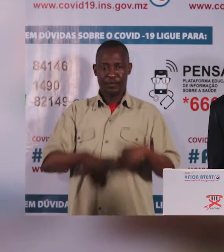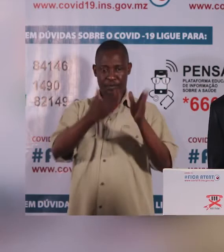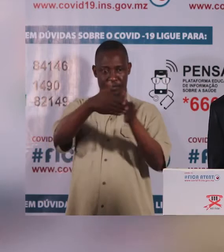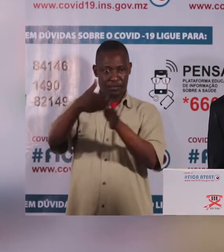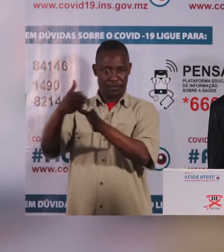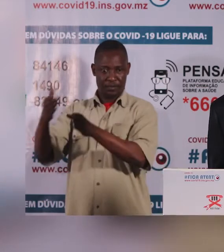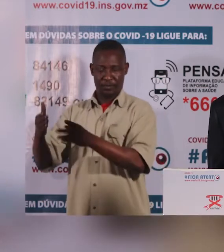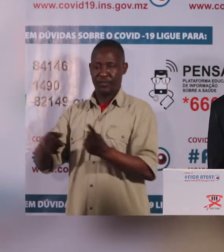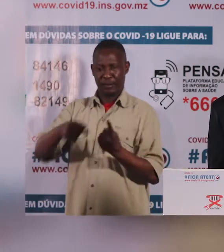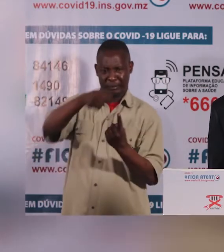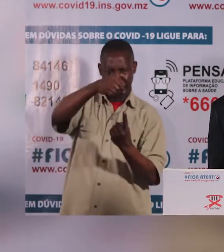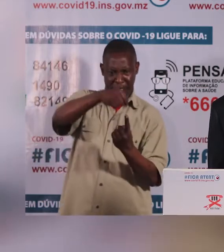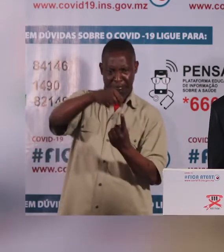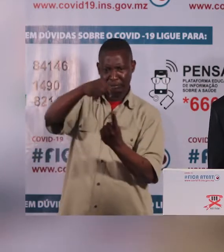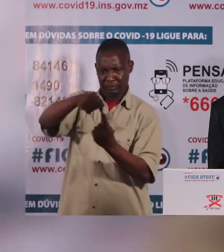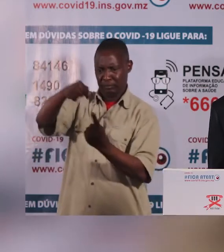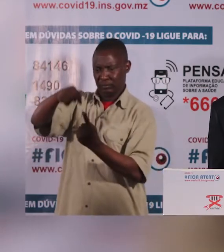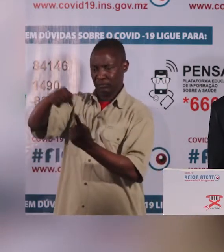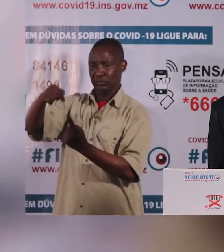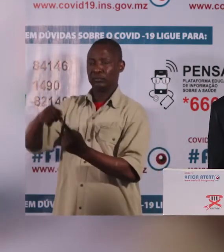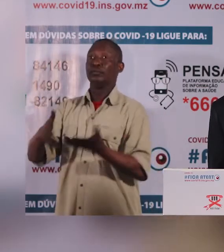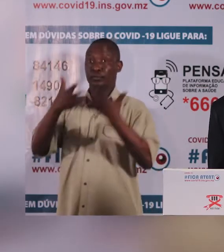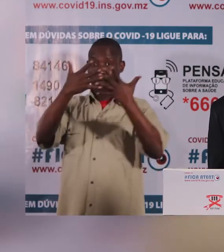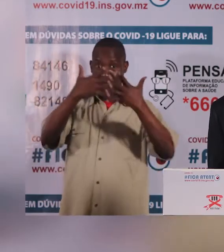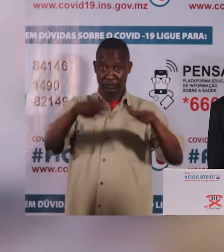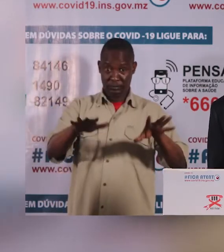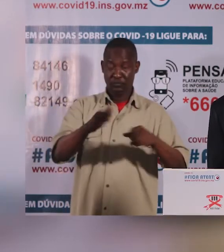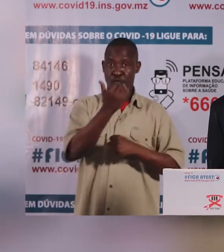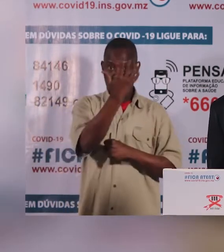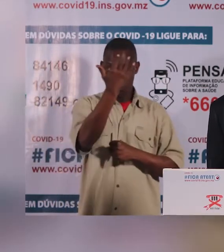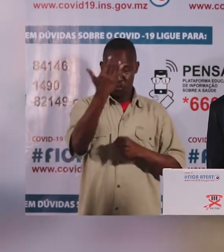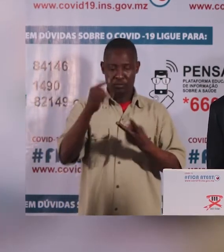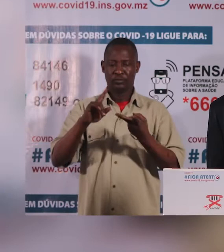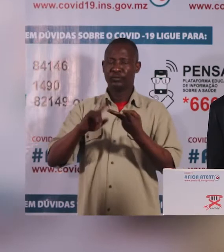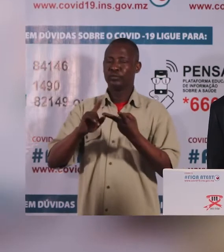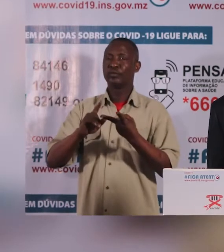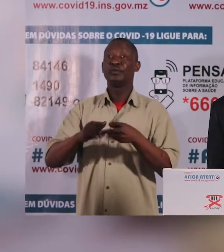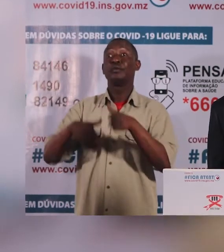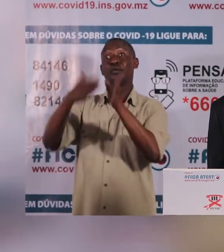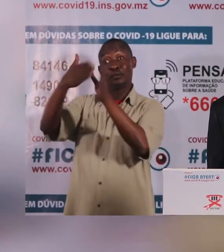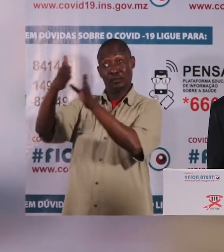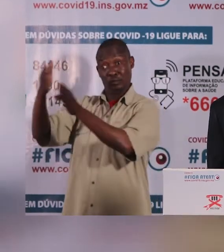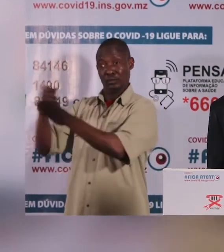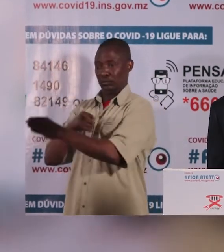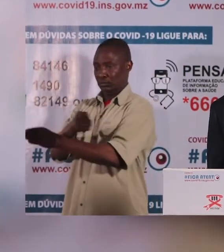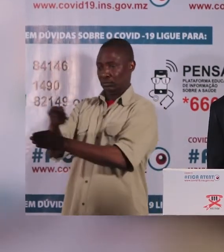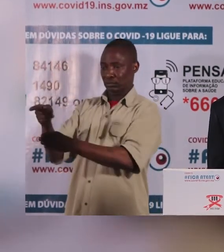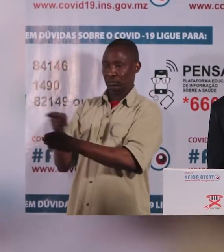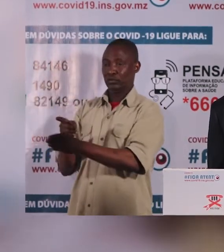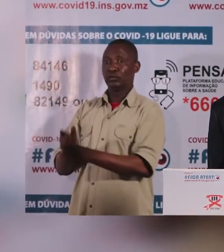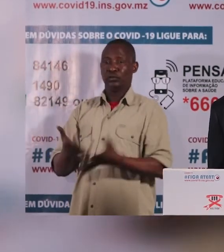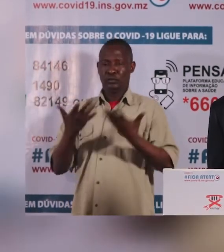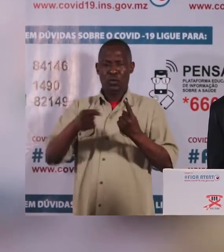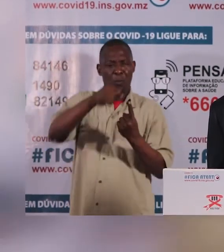testes realizados e o número de casos positivos no nosso país. Então, agora estamos com um pouco mais de 24 mil